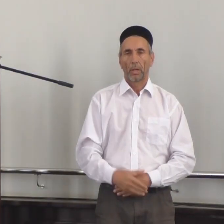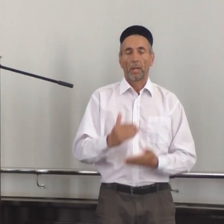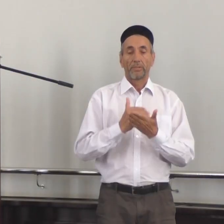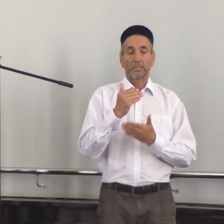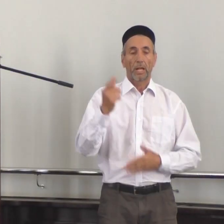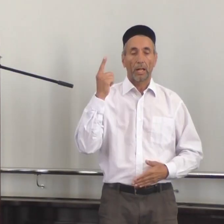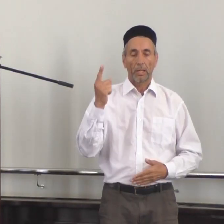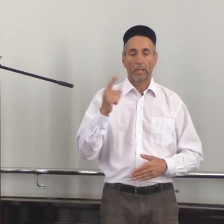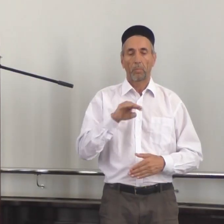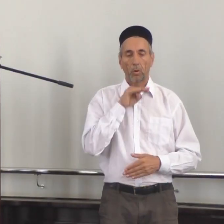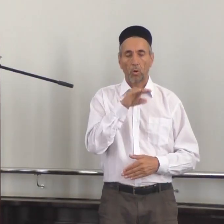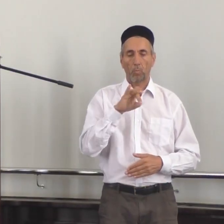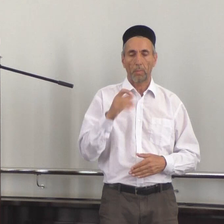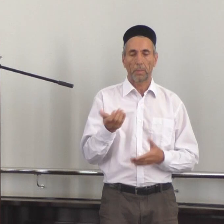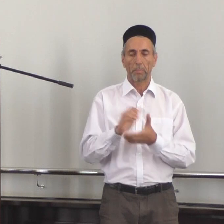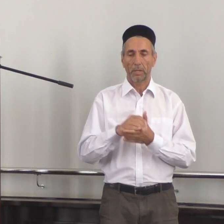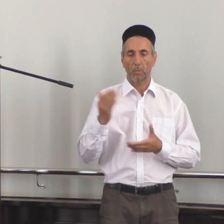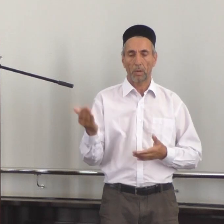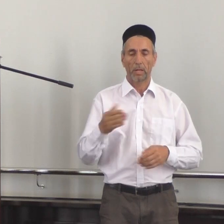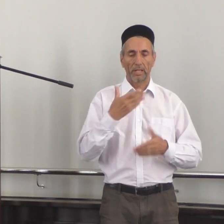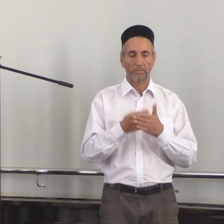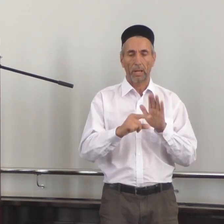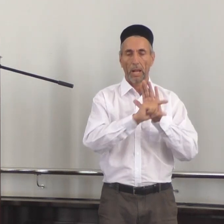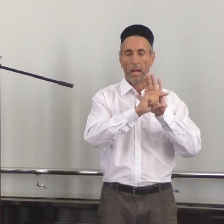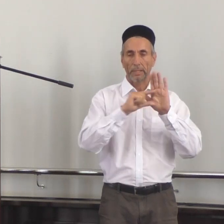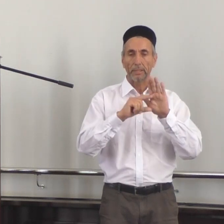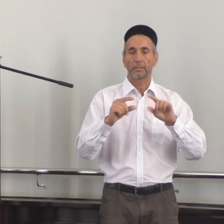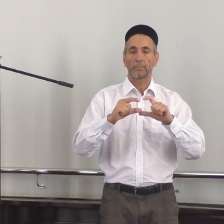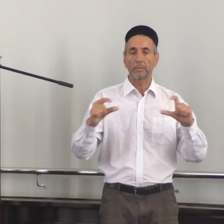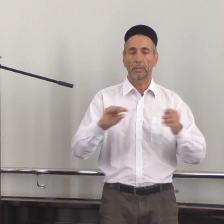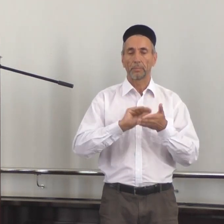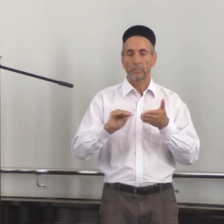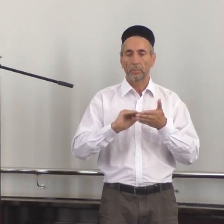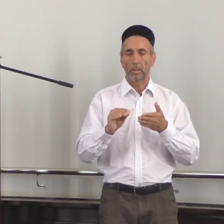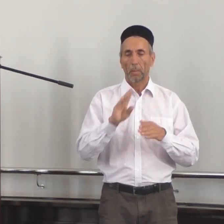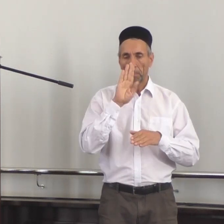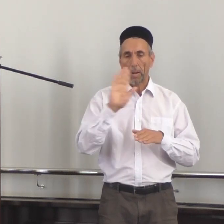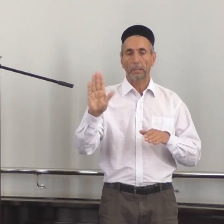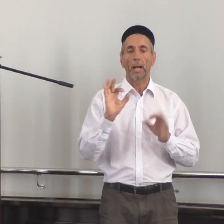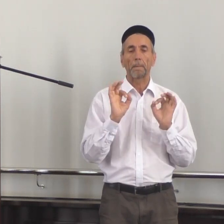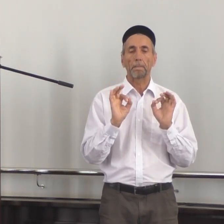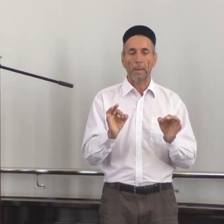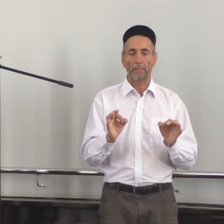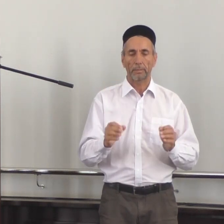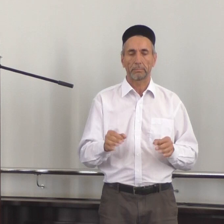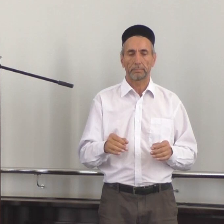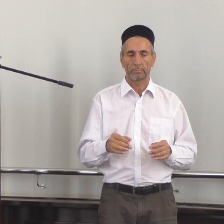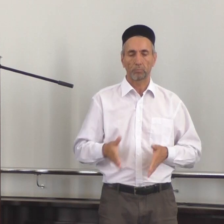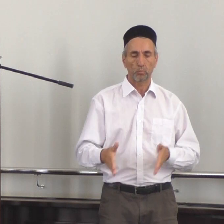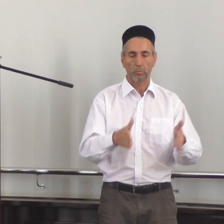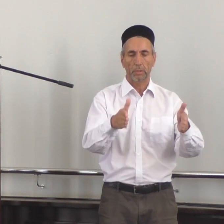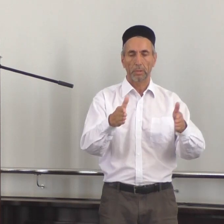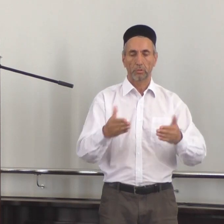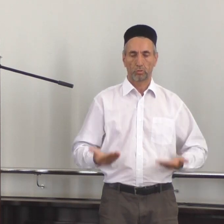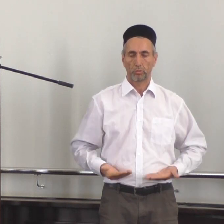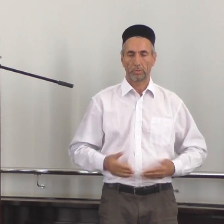Расулебез саллаллаһу алейхи ва саллям үзен хадис шәрифләре белән, хәмине тормышы белән безгә күрсәтә, ничек дөрес итеп